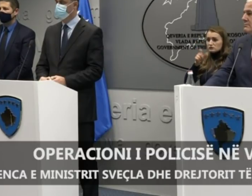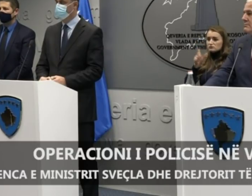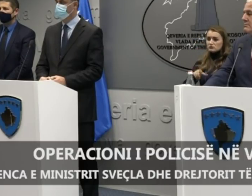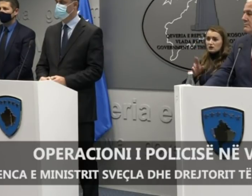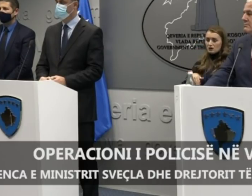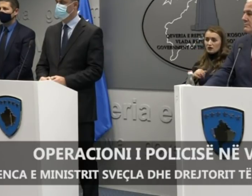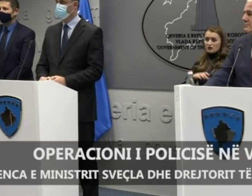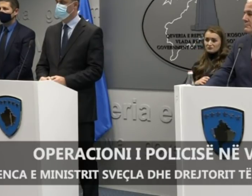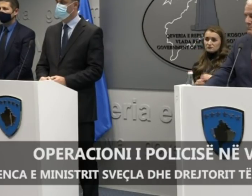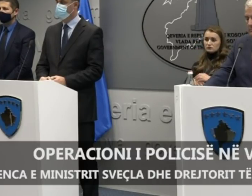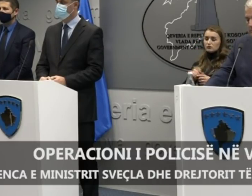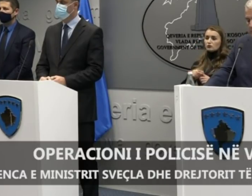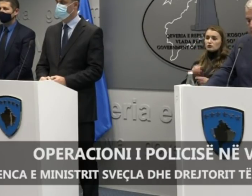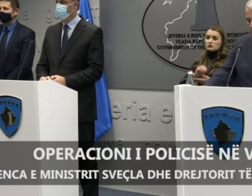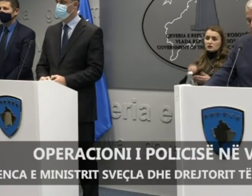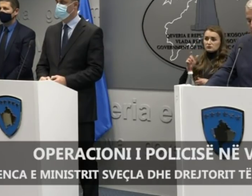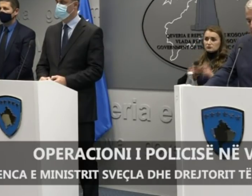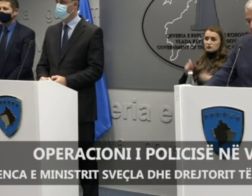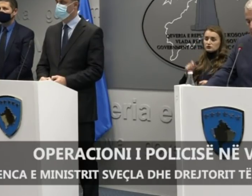asni mbrojtja.